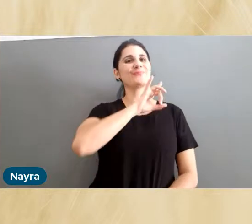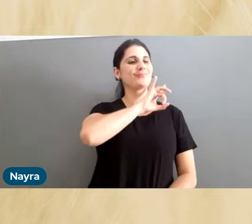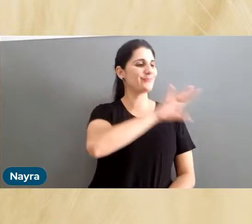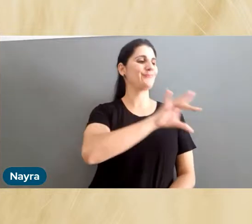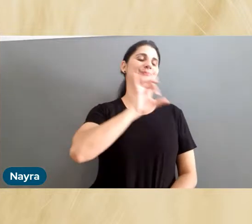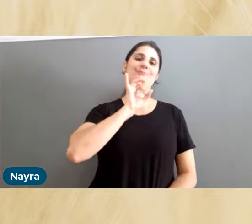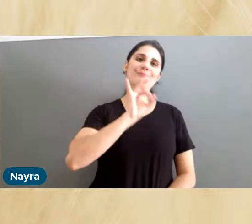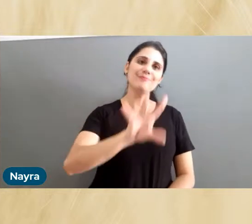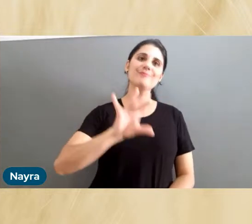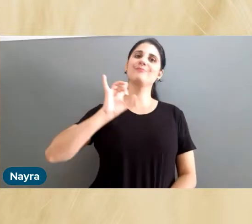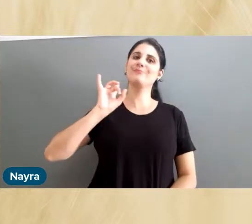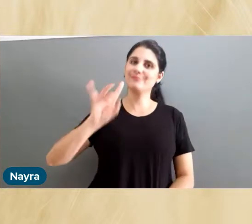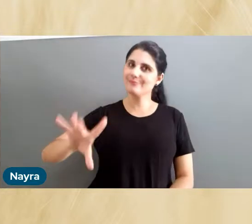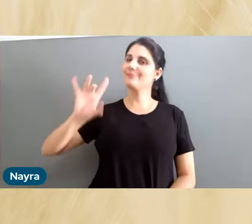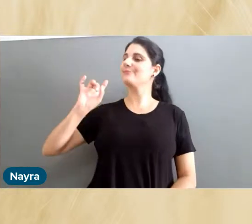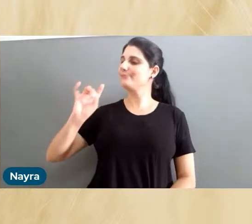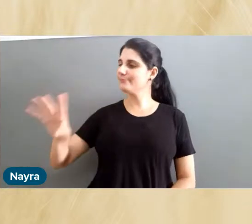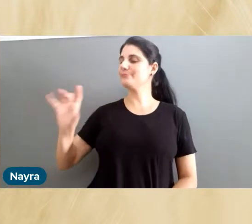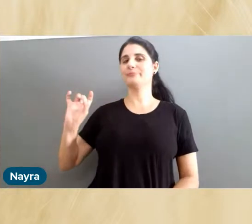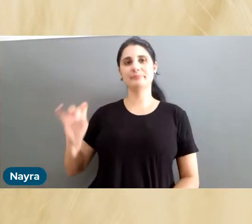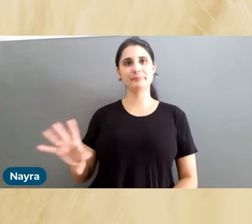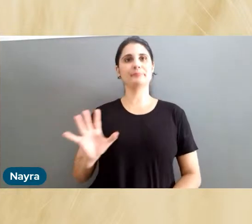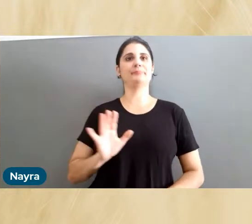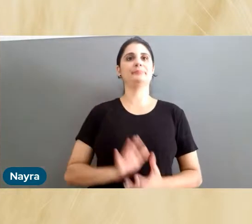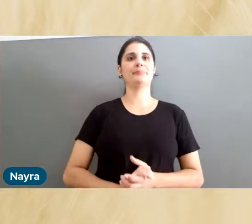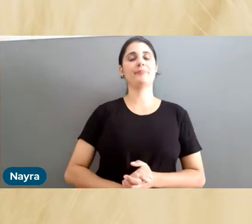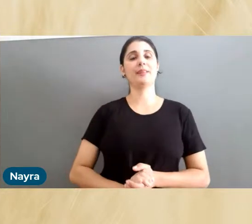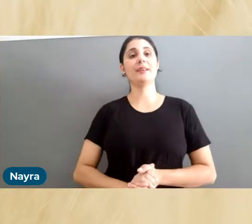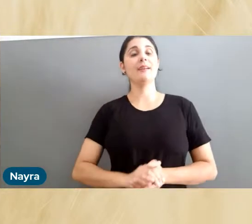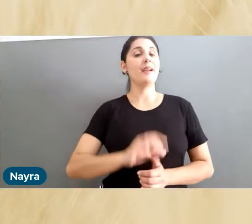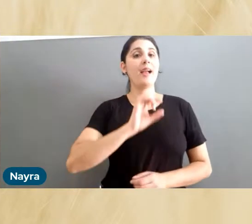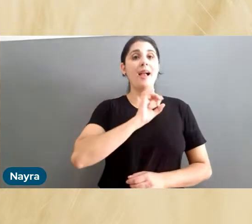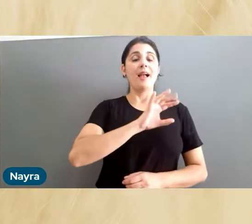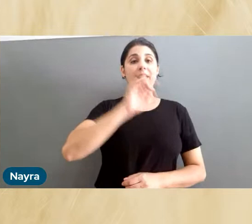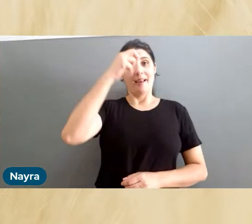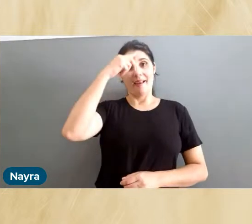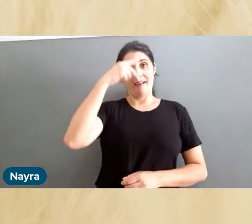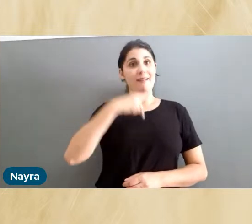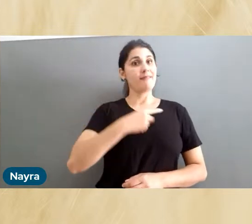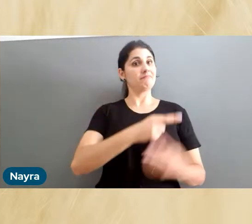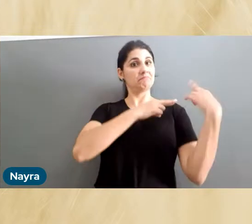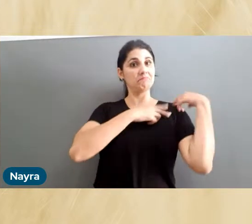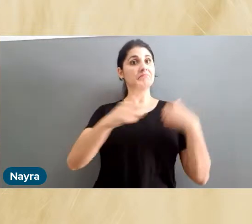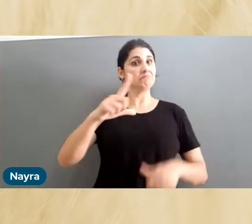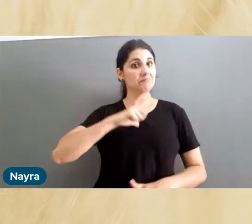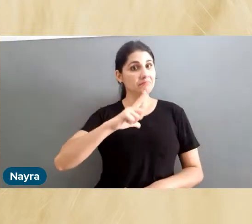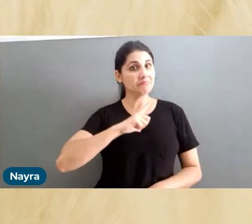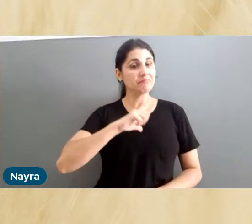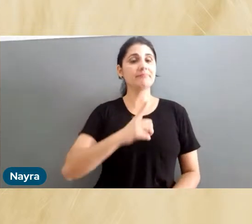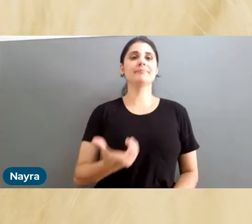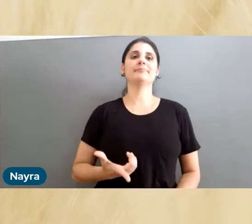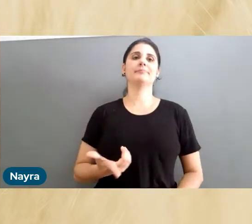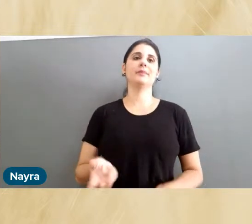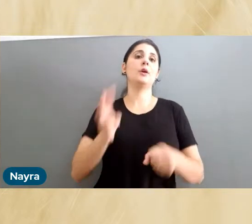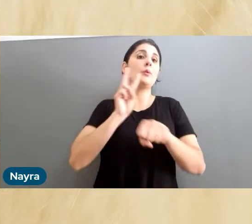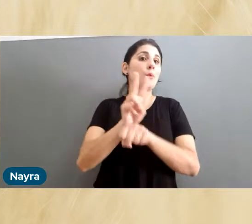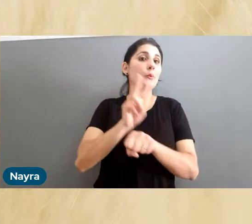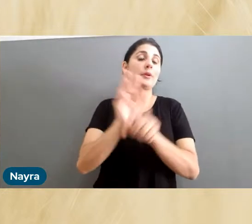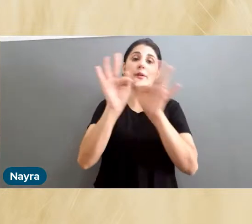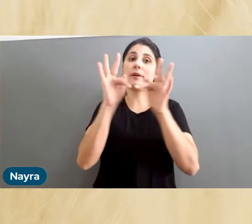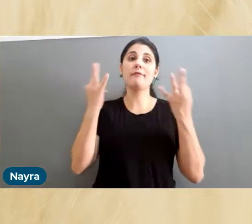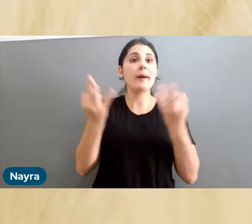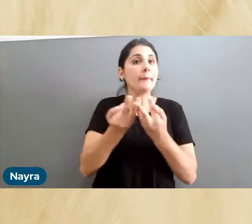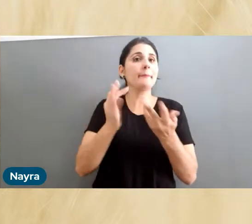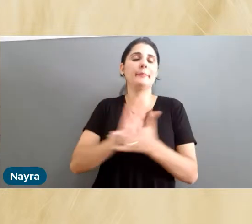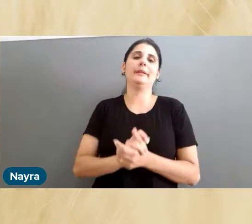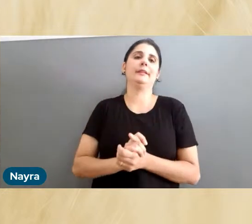nós precisamos fazer. Cada um de nós temos essas atribuições. No cuidado com a família, no zelo